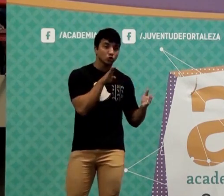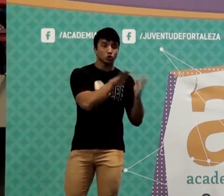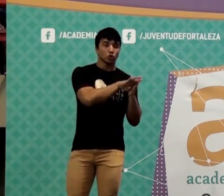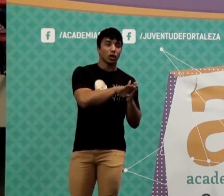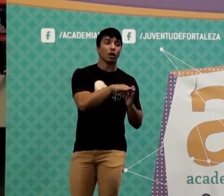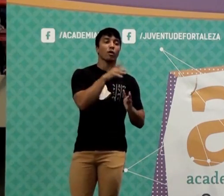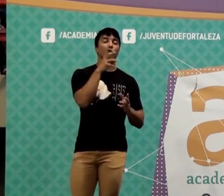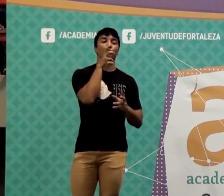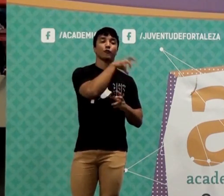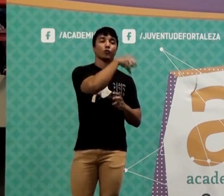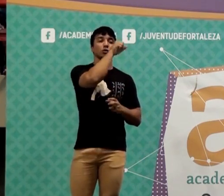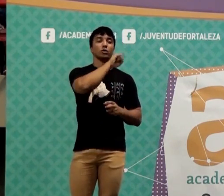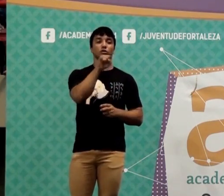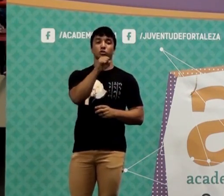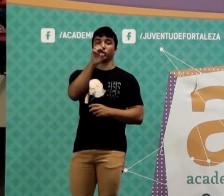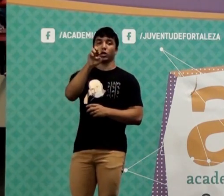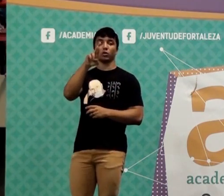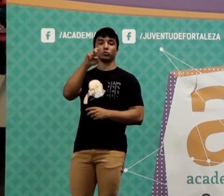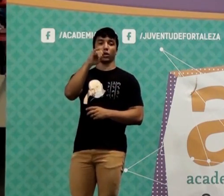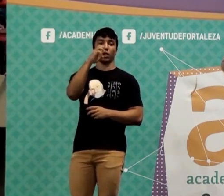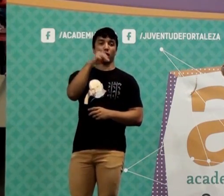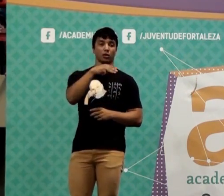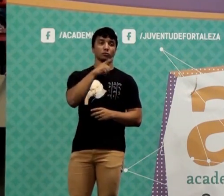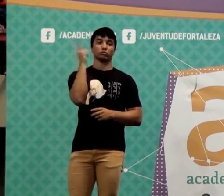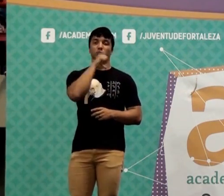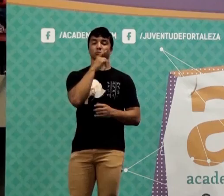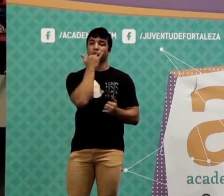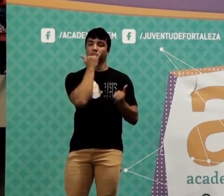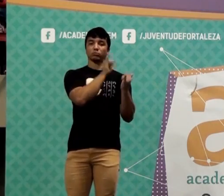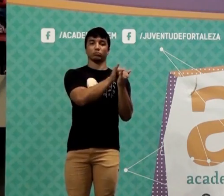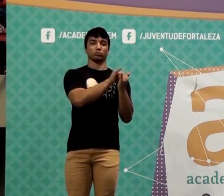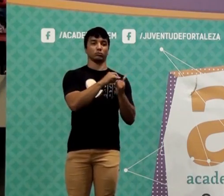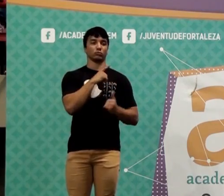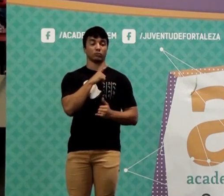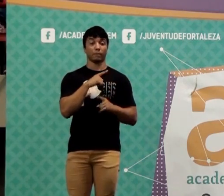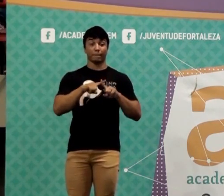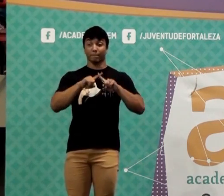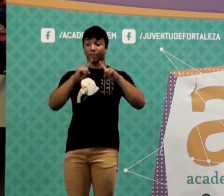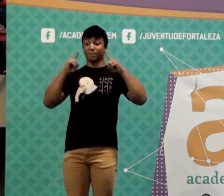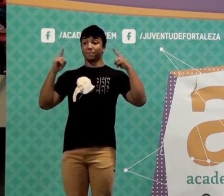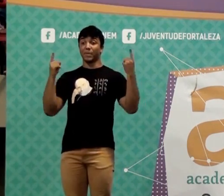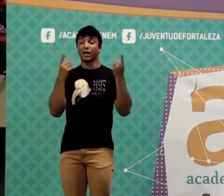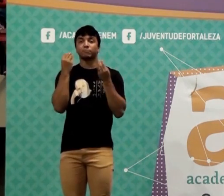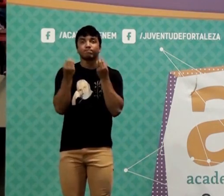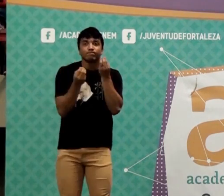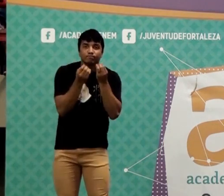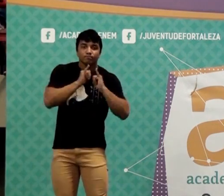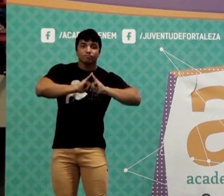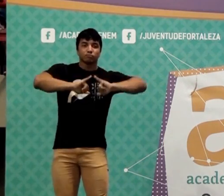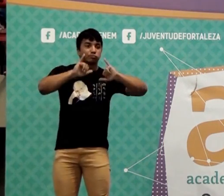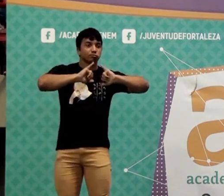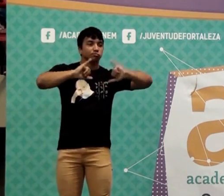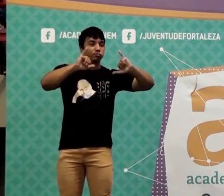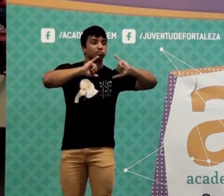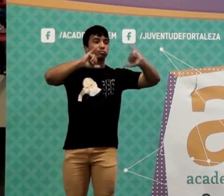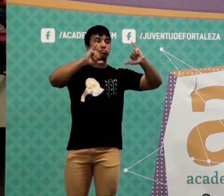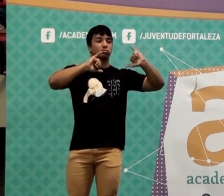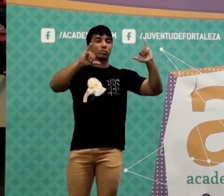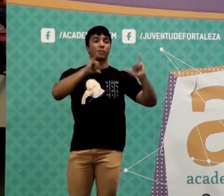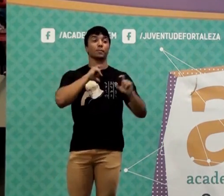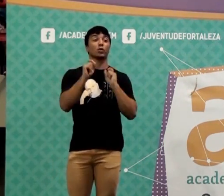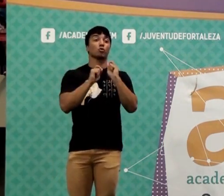eles chamam esse movimento cruzadista do seguinte: o Papa vai criar um concílio na